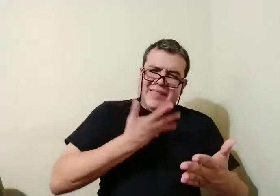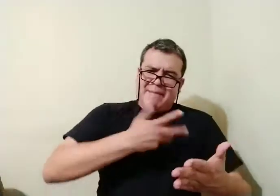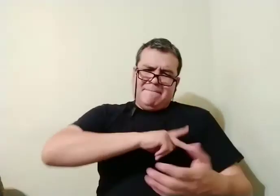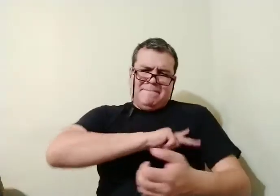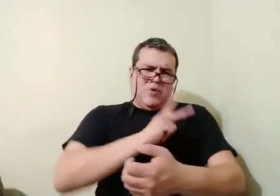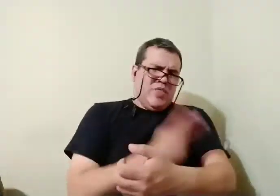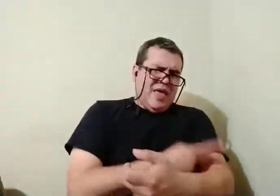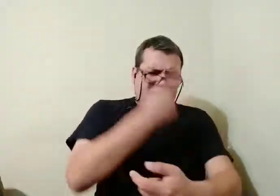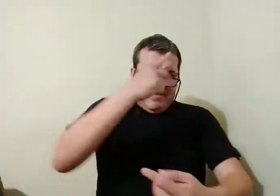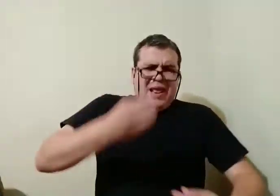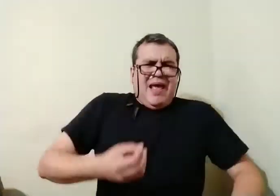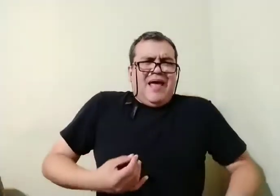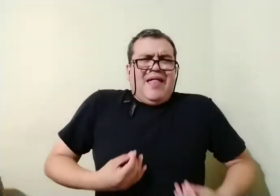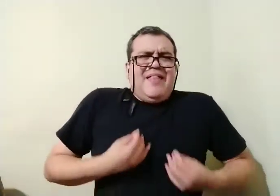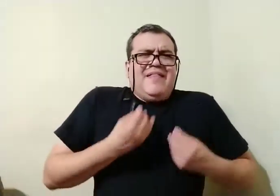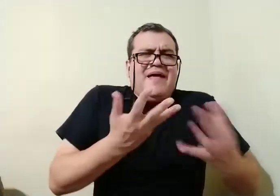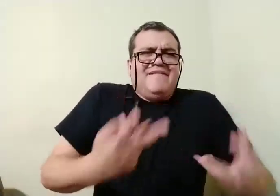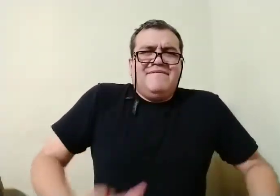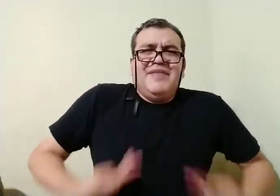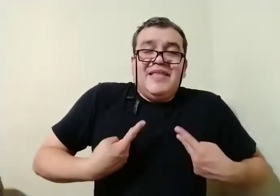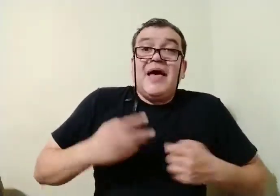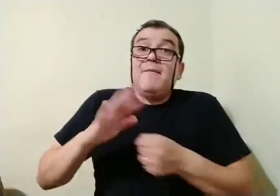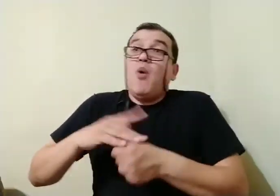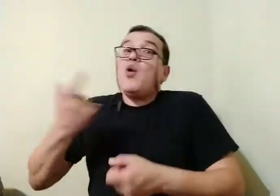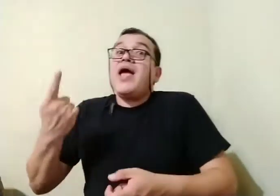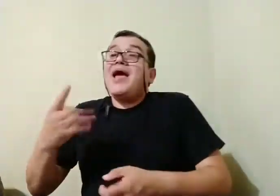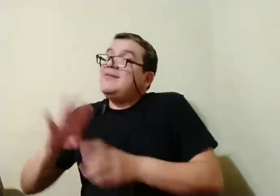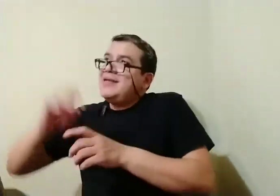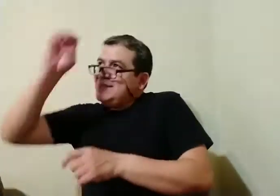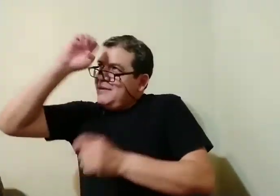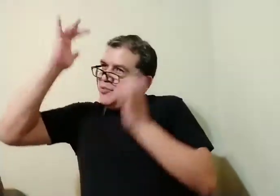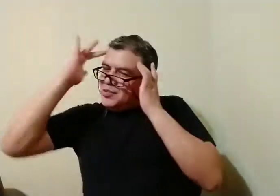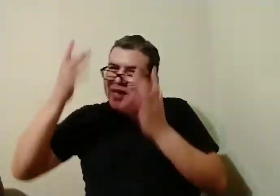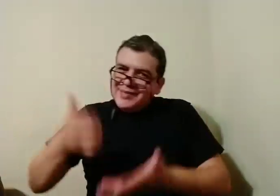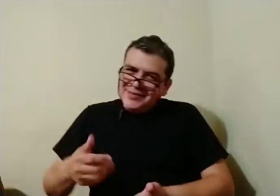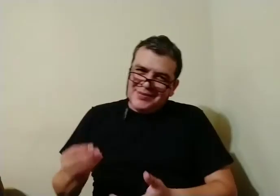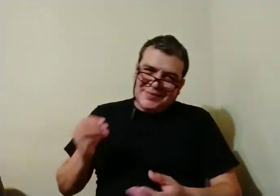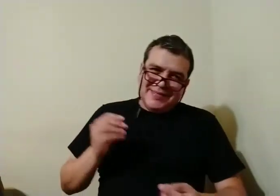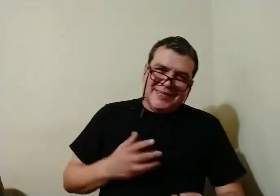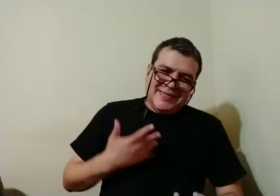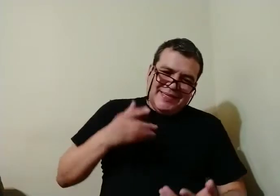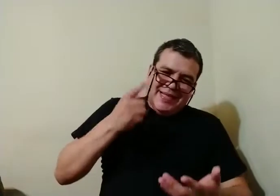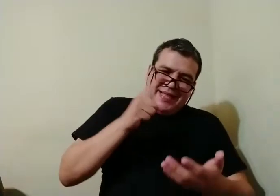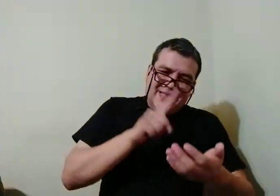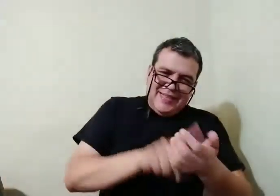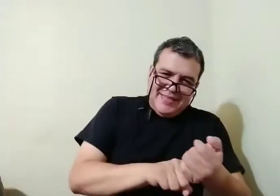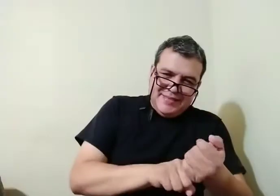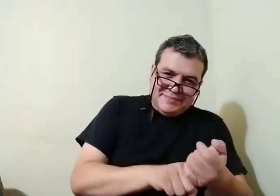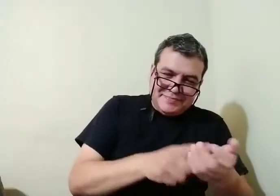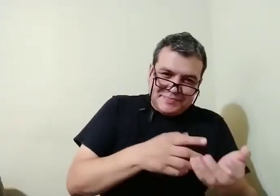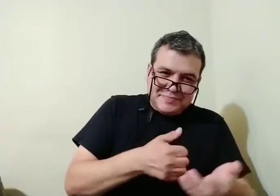En la palabra de Dios está la energía creadora que llamó los mundos a la